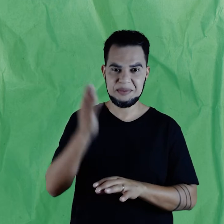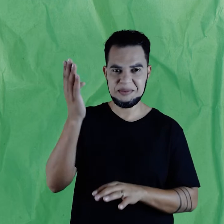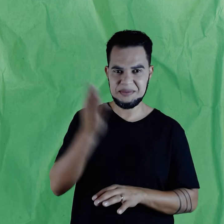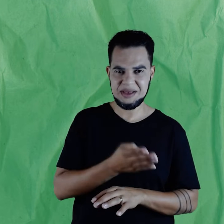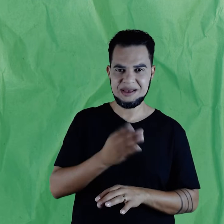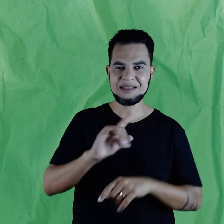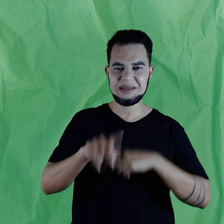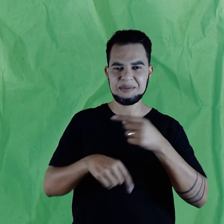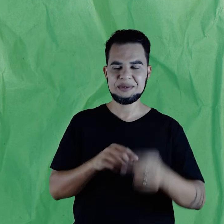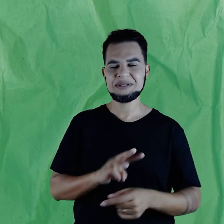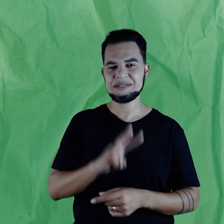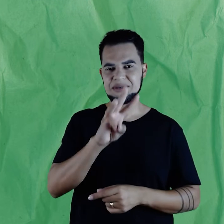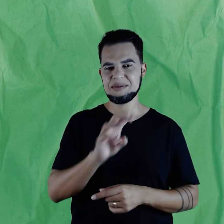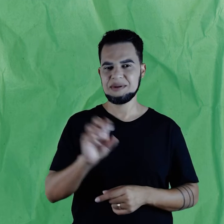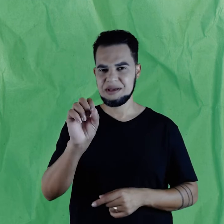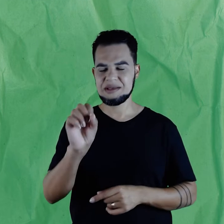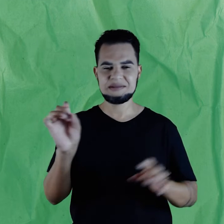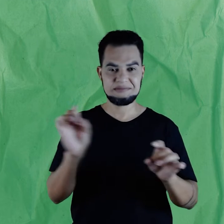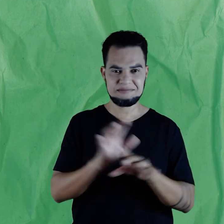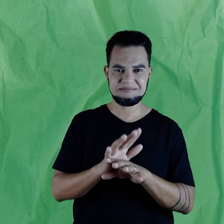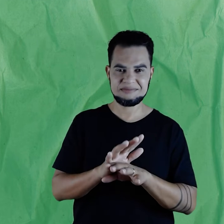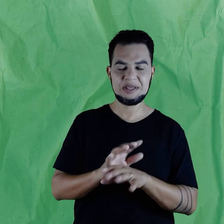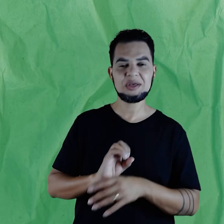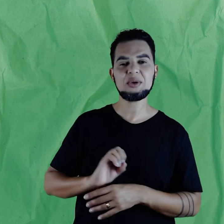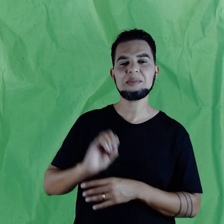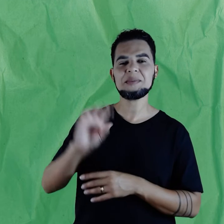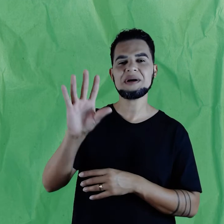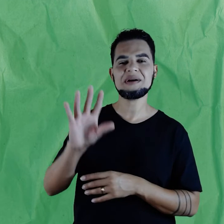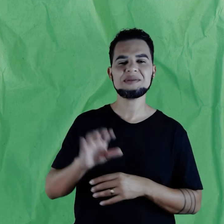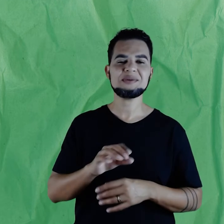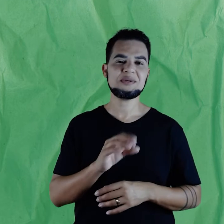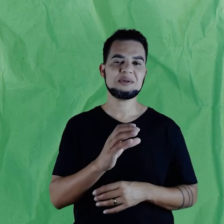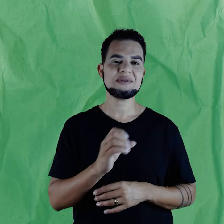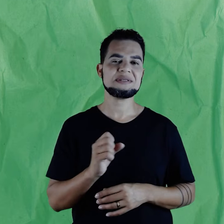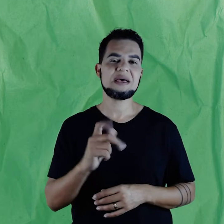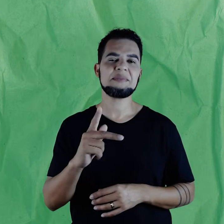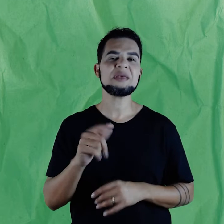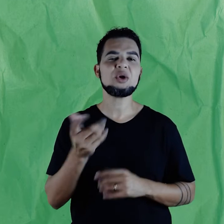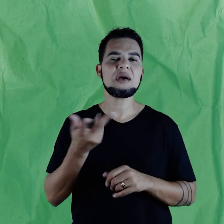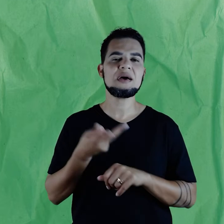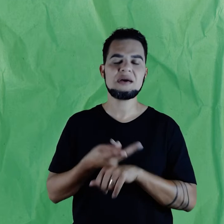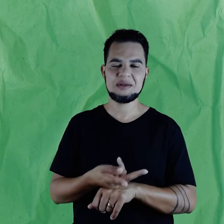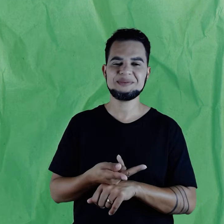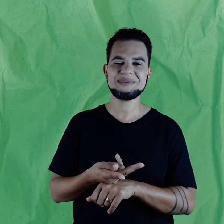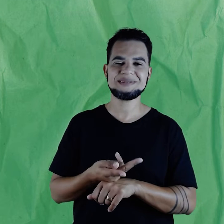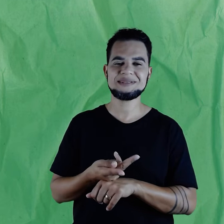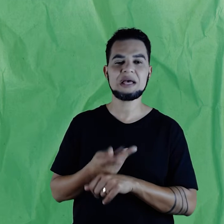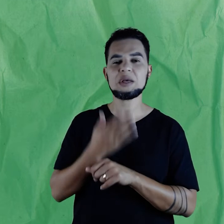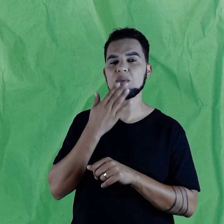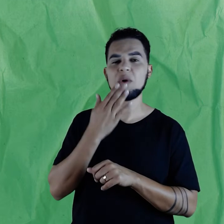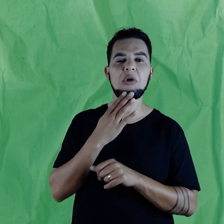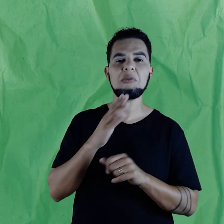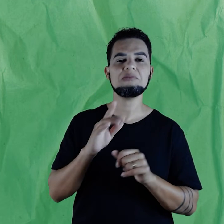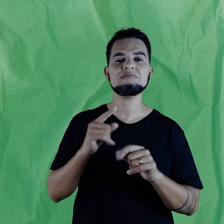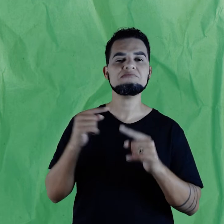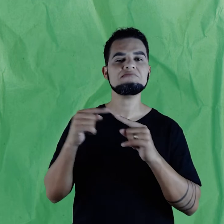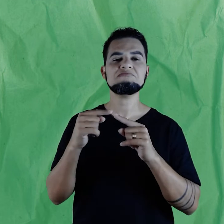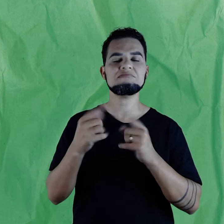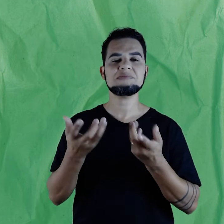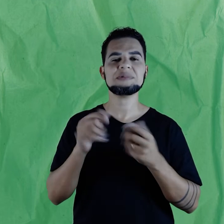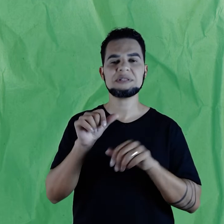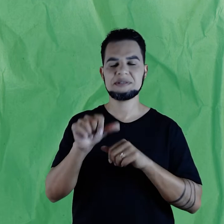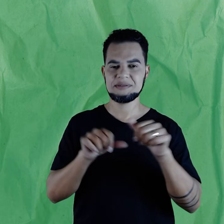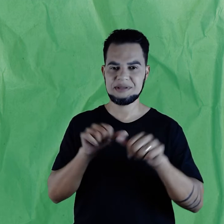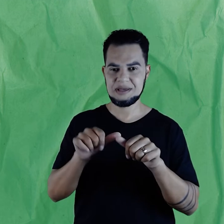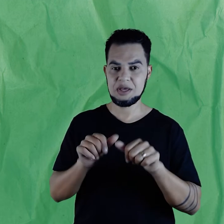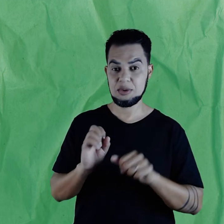depois do WS, eu mando para ela, por exemplo, o CEP que eu quero buscar e o formato que eu quero retornar. Então